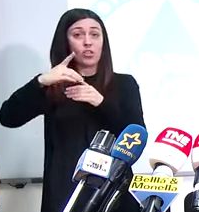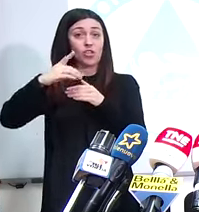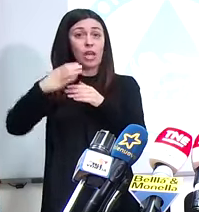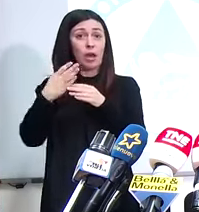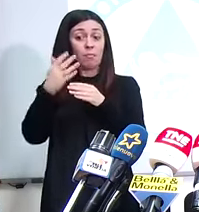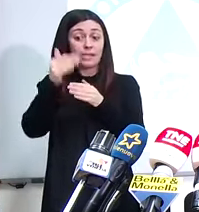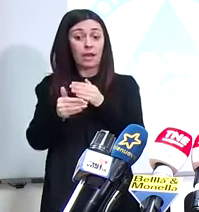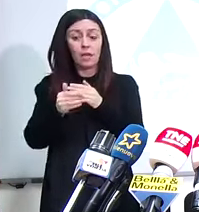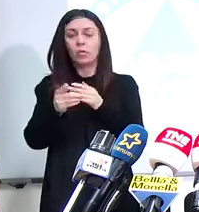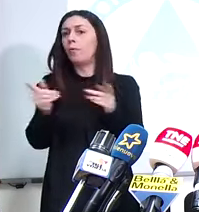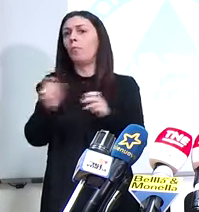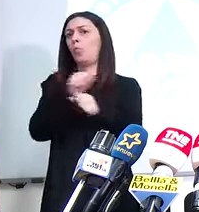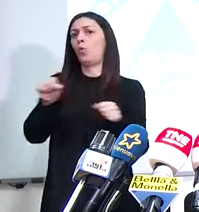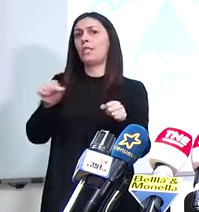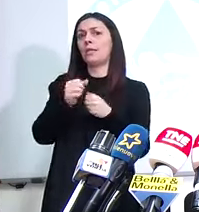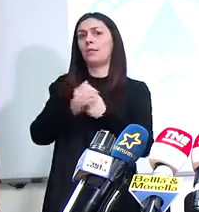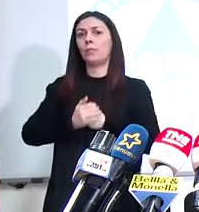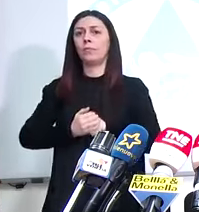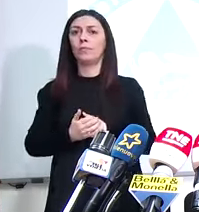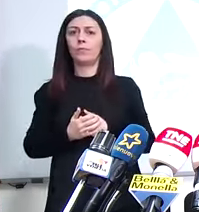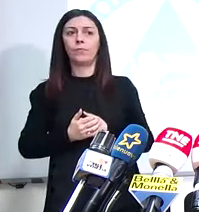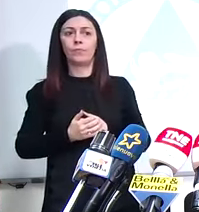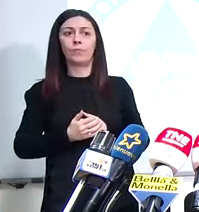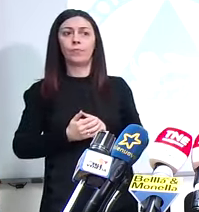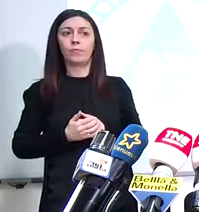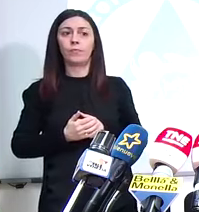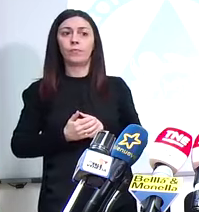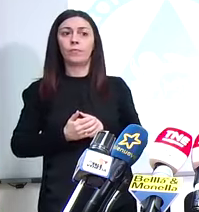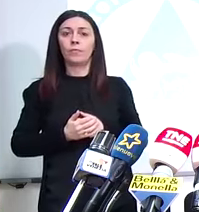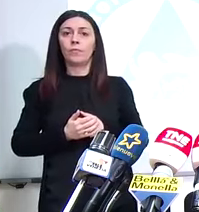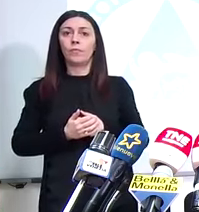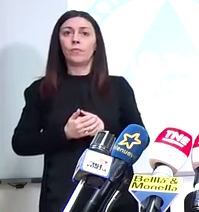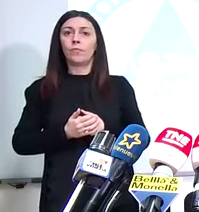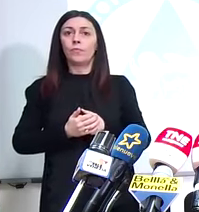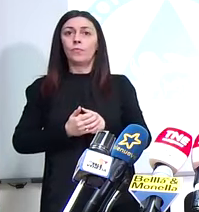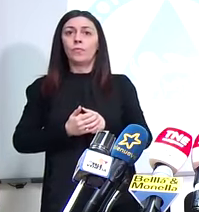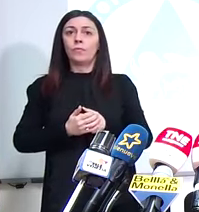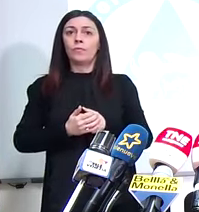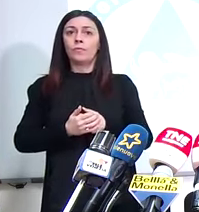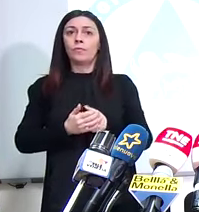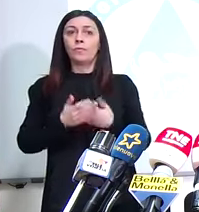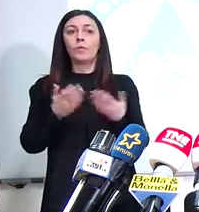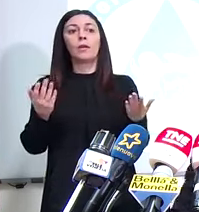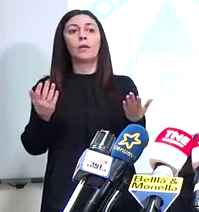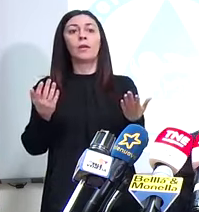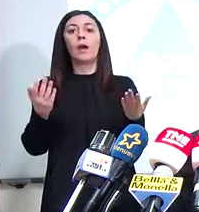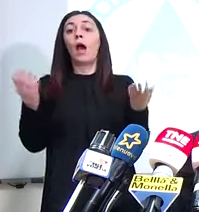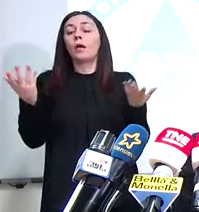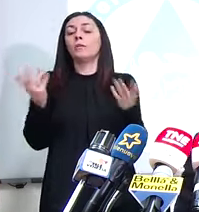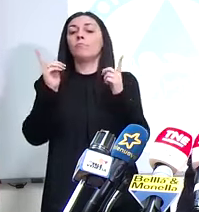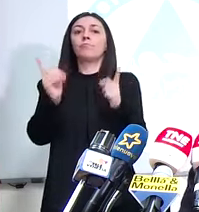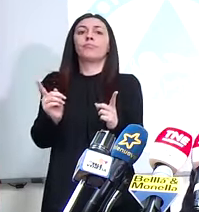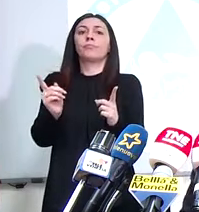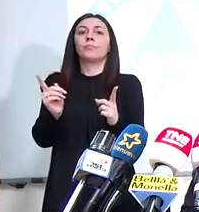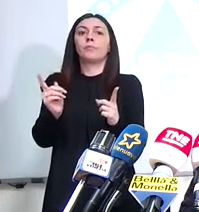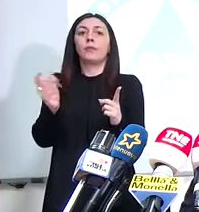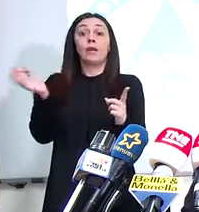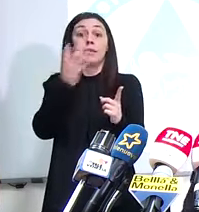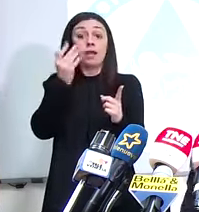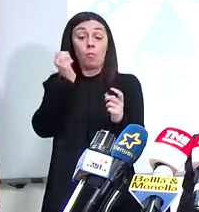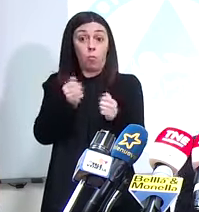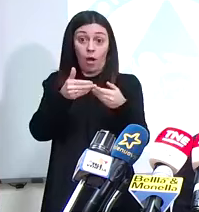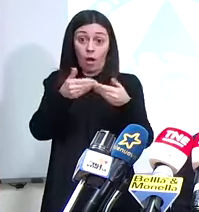forzature non sa di cosa deve farla perché comunque c'è tu o poi fare una cosa non la puoi fare non è che ti poi cioè non